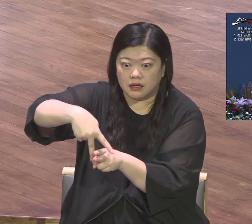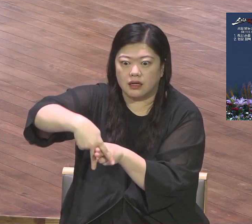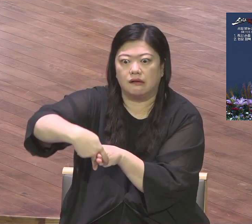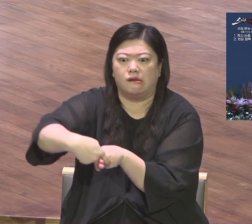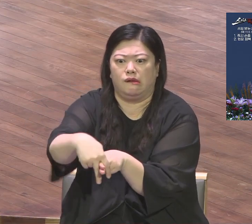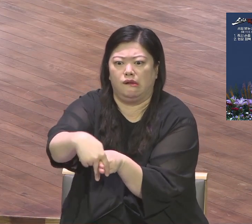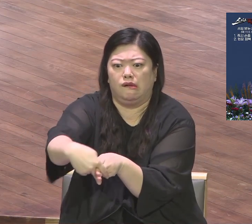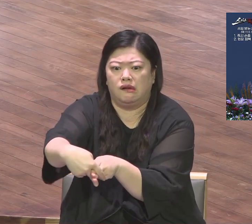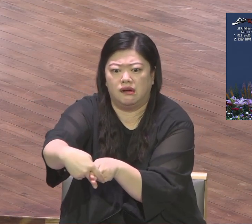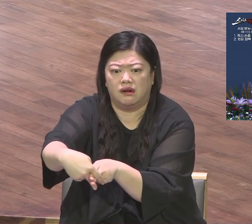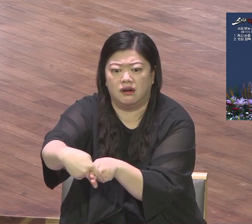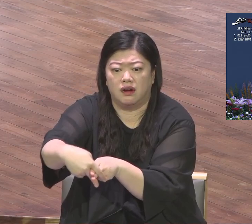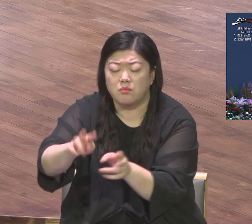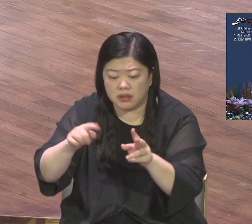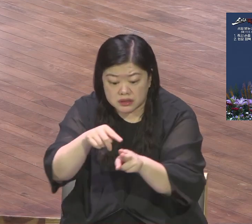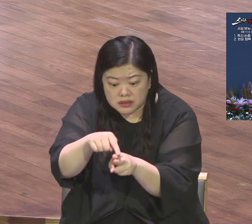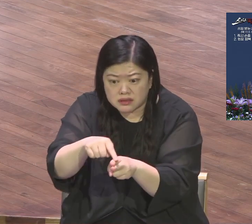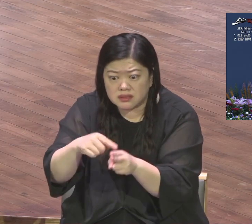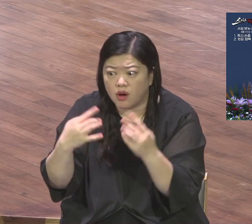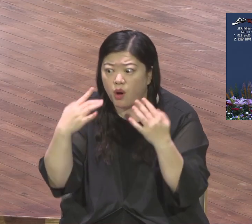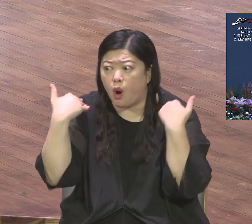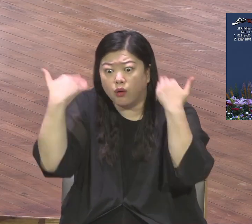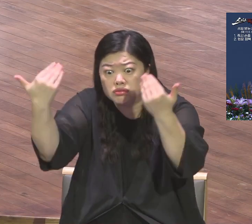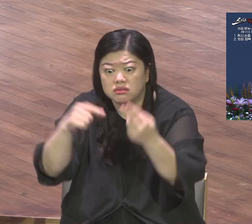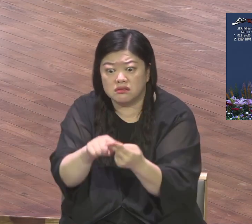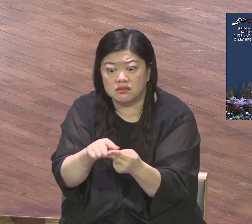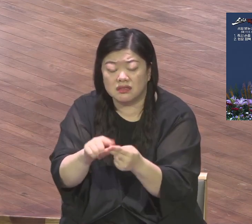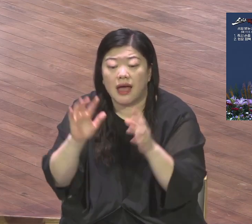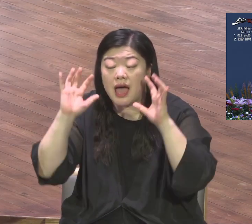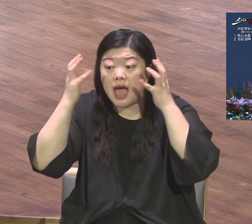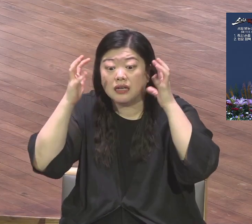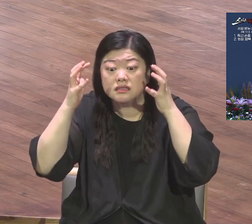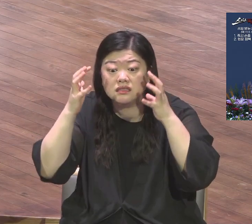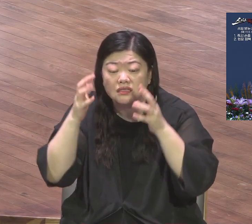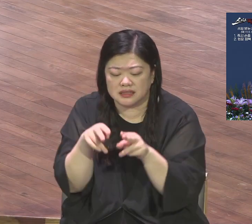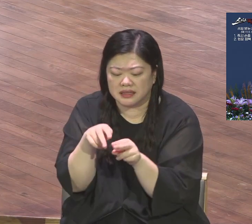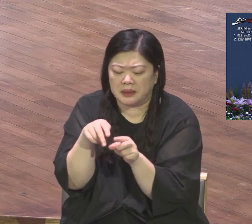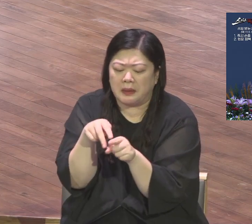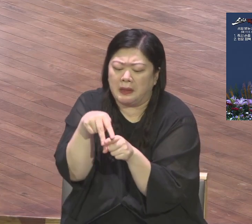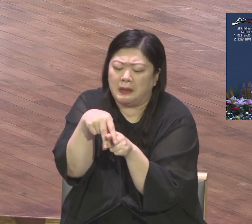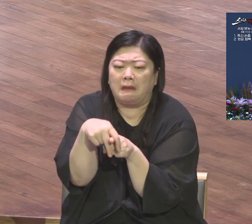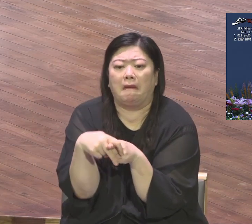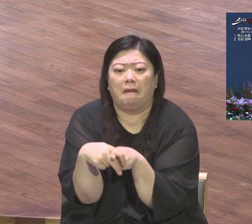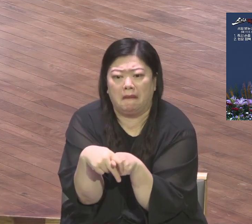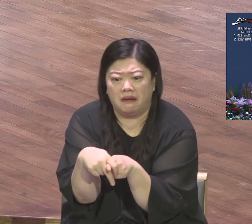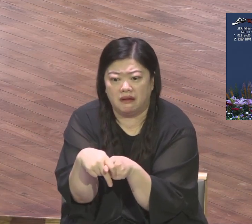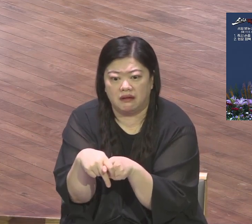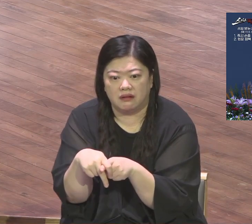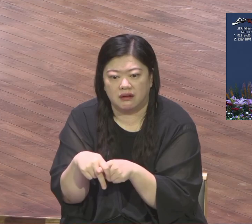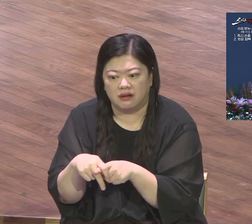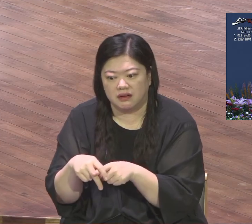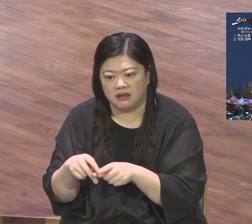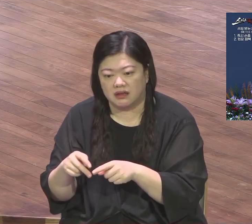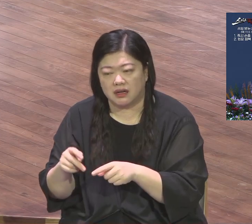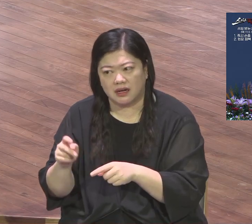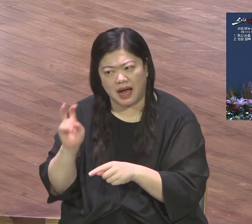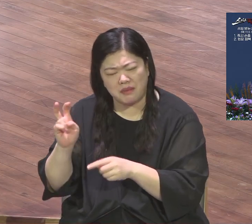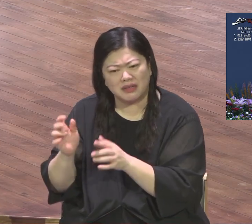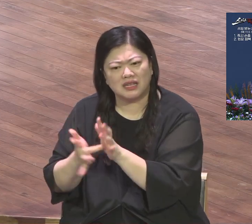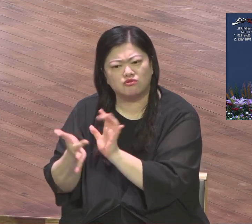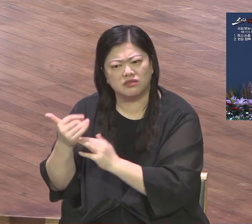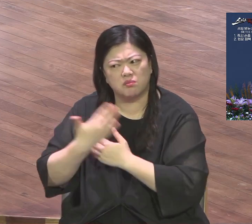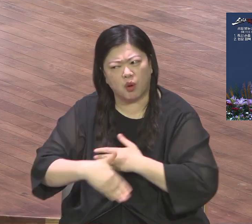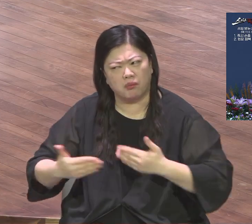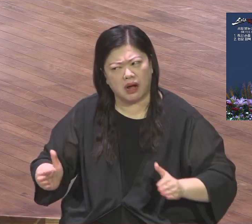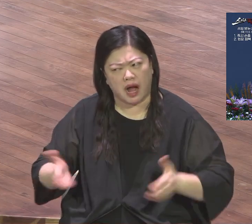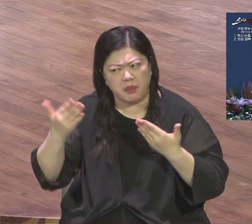그런데 나귀 새끼가 어떻겠어요? 나귀 새끼 다 크지도 않은데 그거를 예수님 타셨다. 제가 볼 때 예수님은 체중이 엄청 안